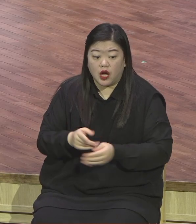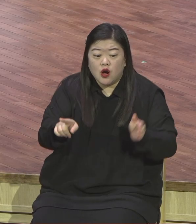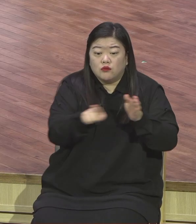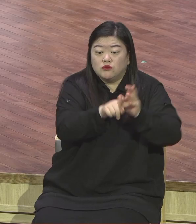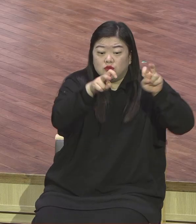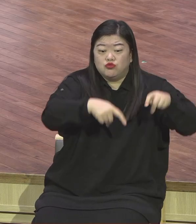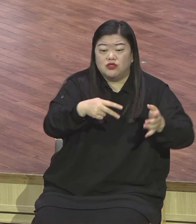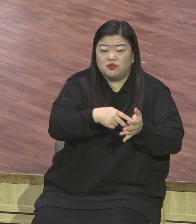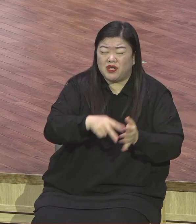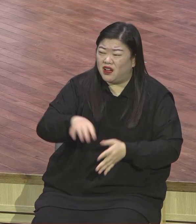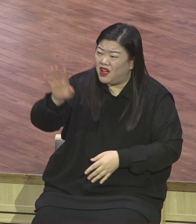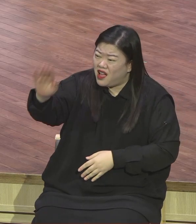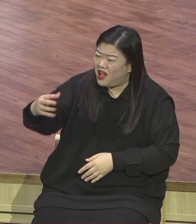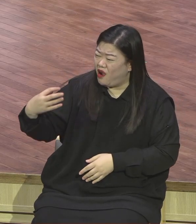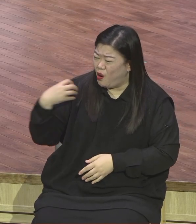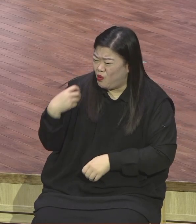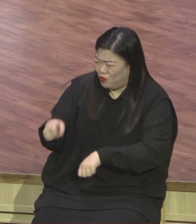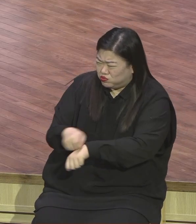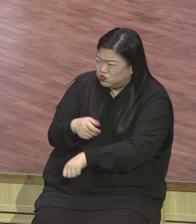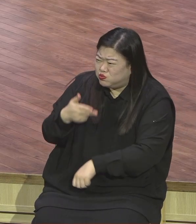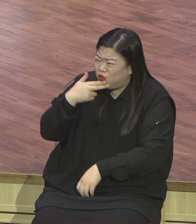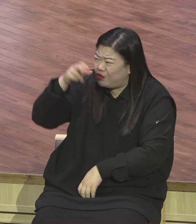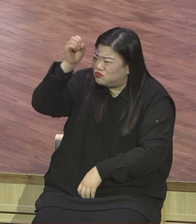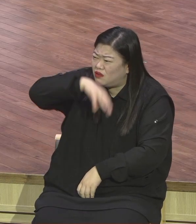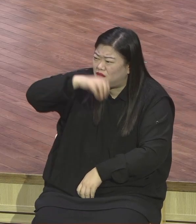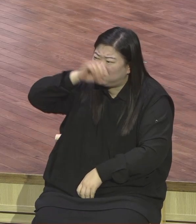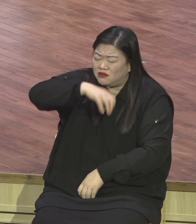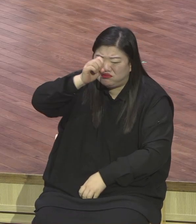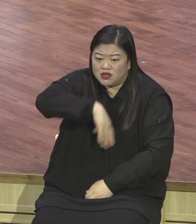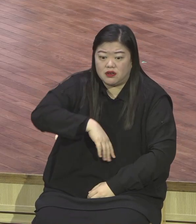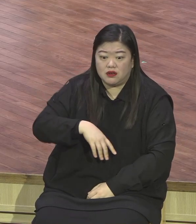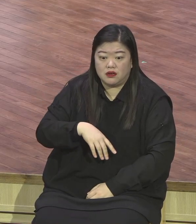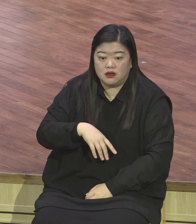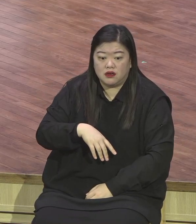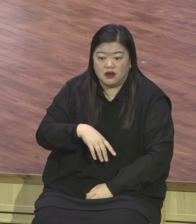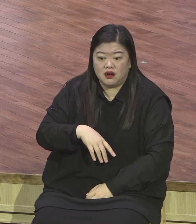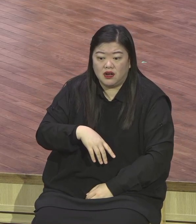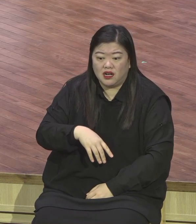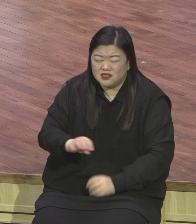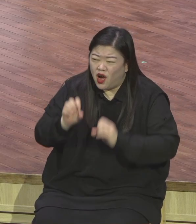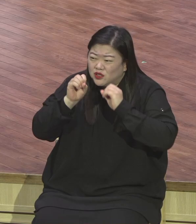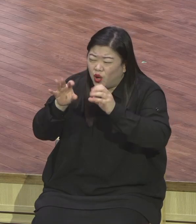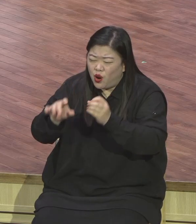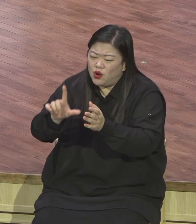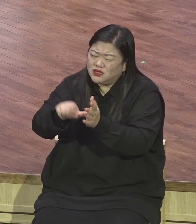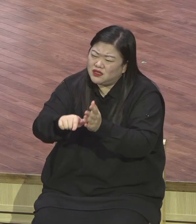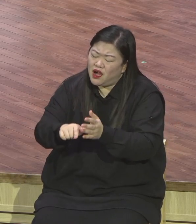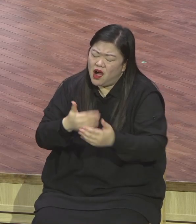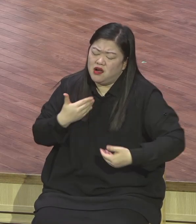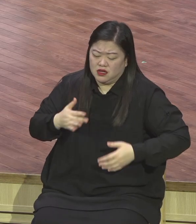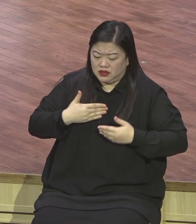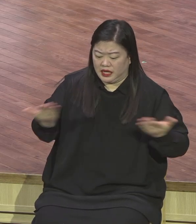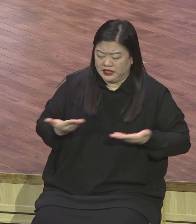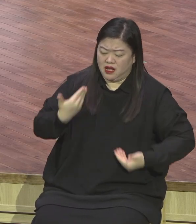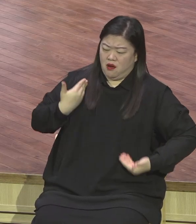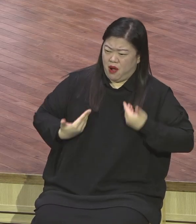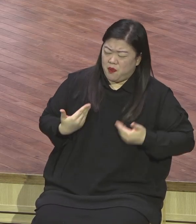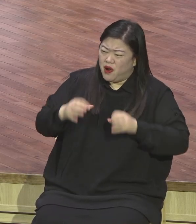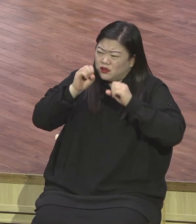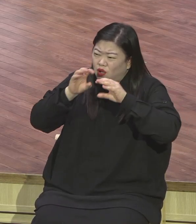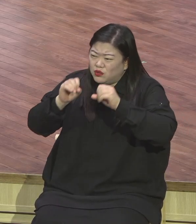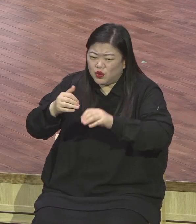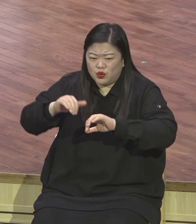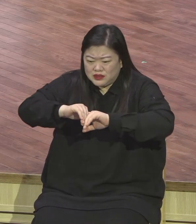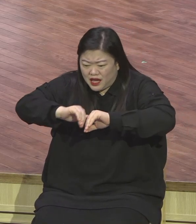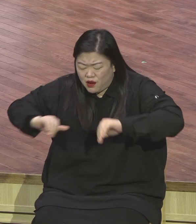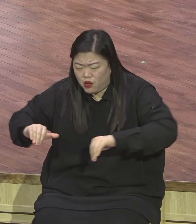허비하는 거 허비 하나님께 드리는 모든 시간 물질 모든 것이 인생이 허비하는 것이지만 가장 가치는 삶이에요